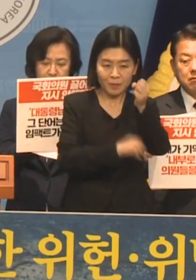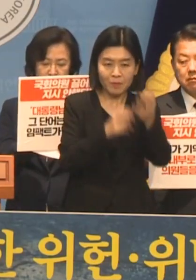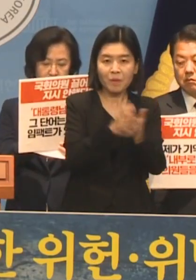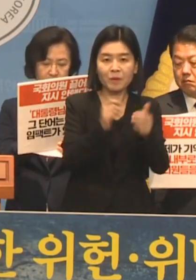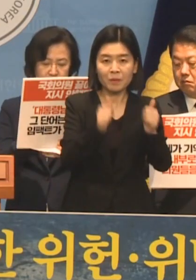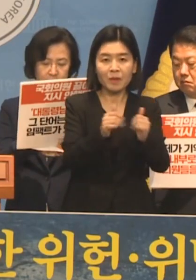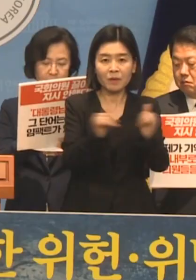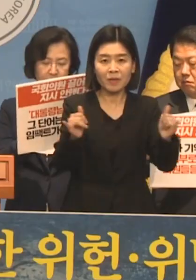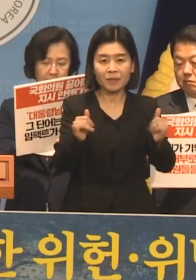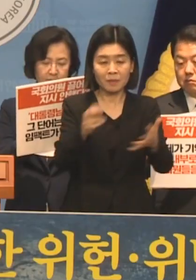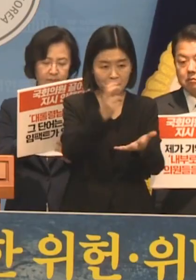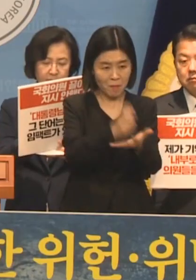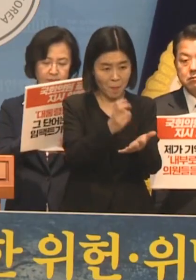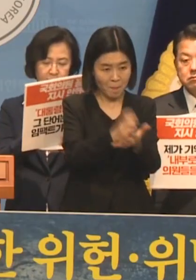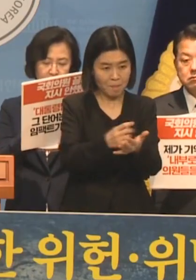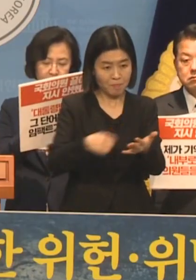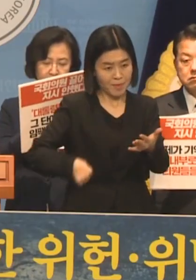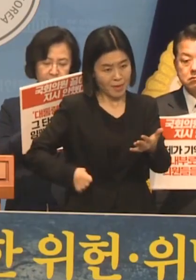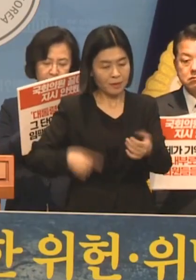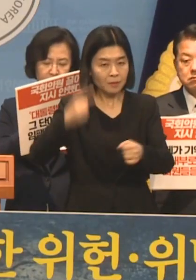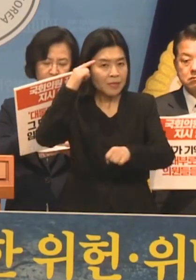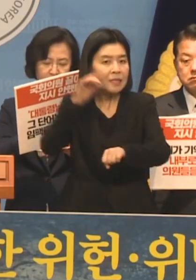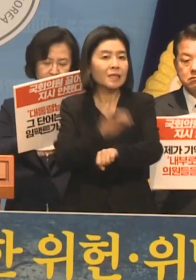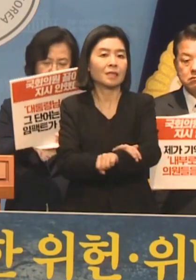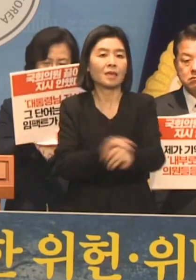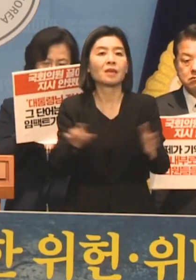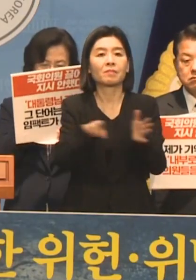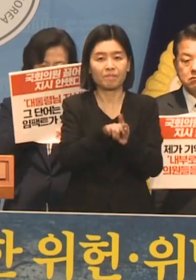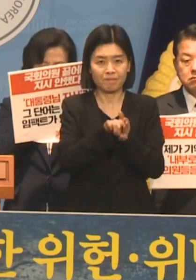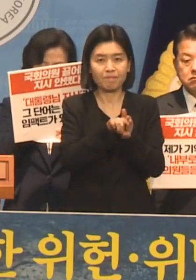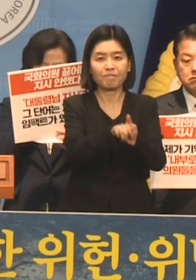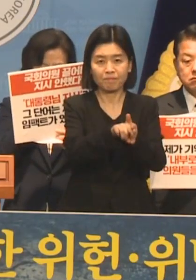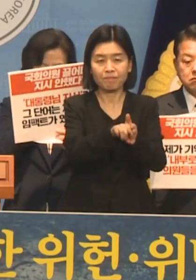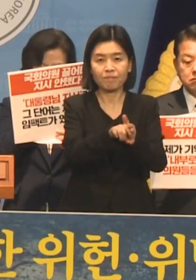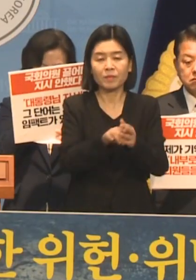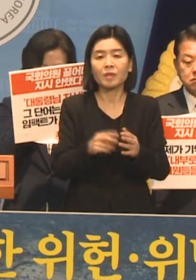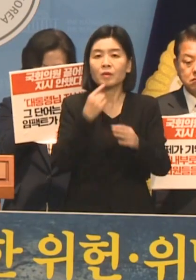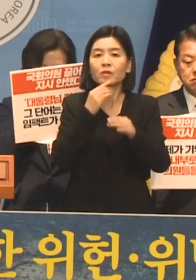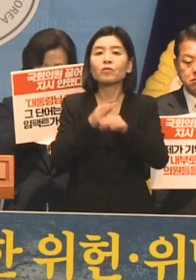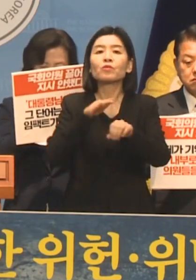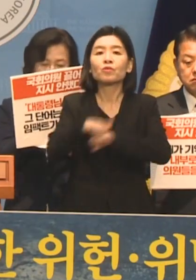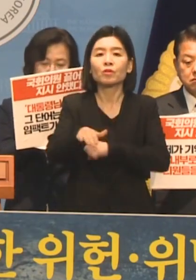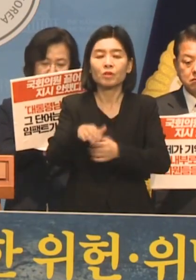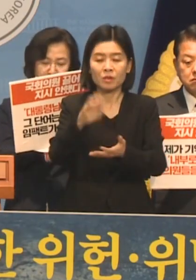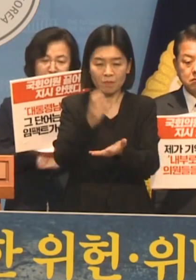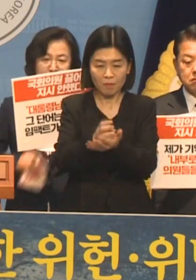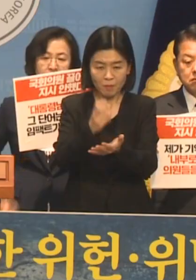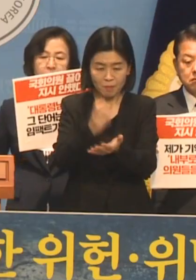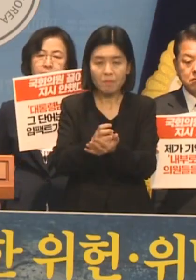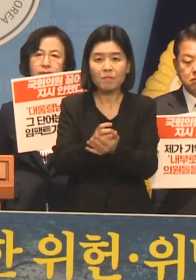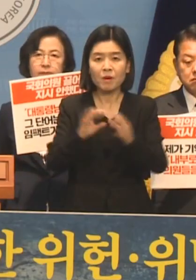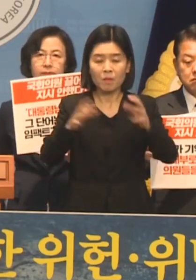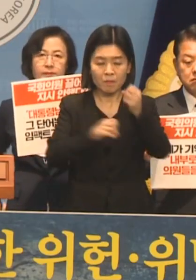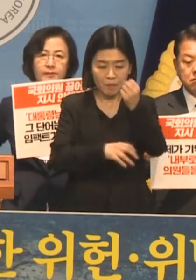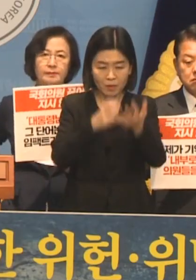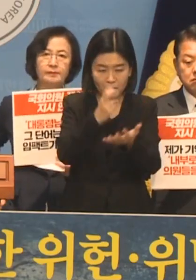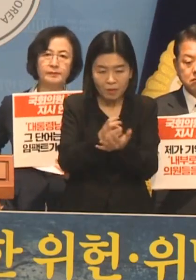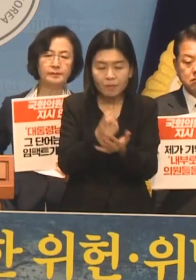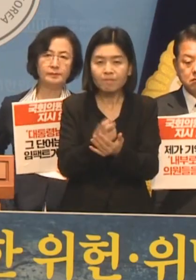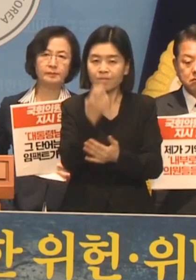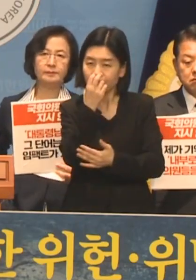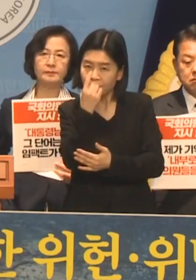양심과 지혜를 굳게 믿습니다. 민주주의 법치주의 그리고 우리 헌법의 수호함에 있어 단 한